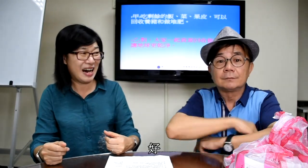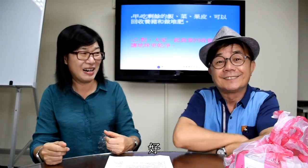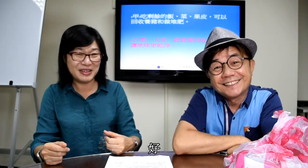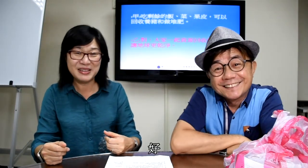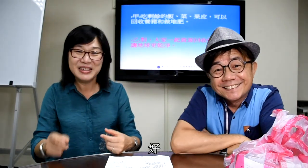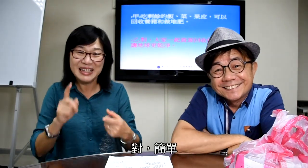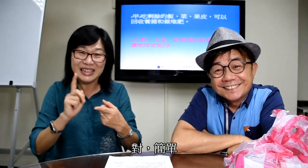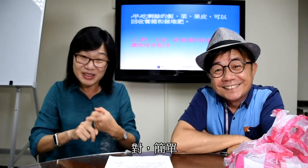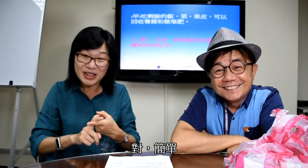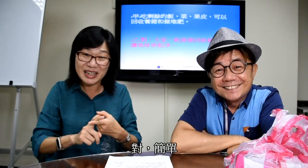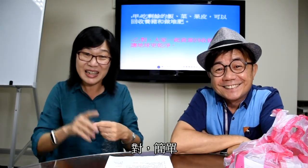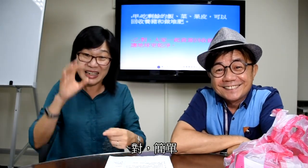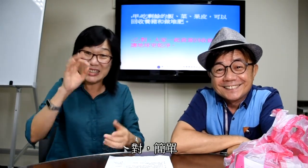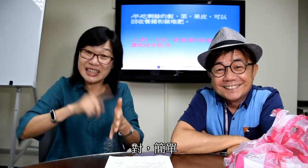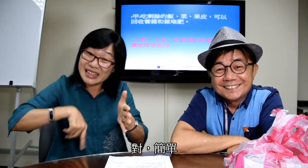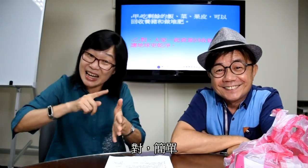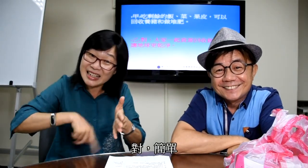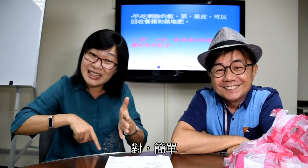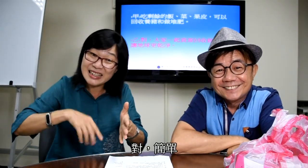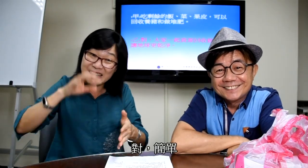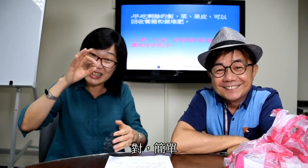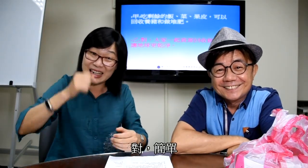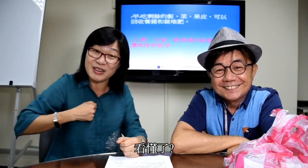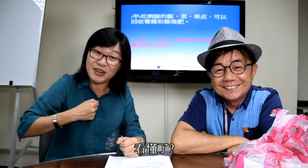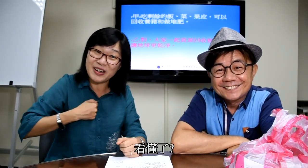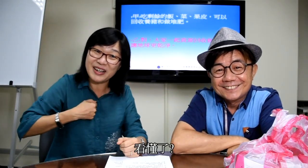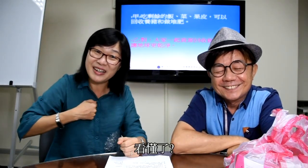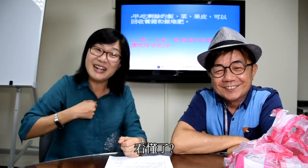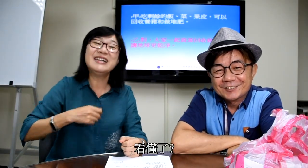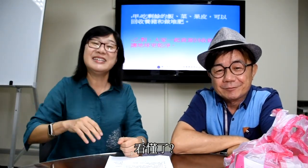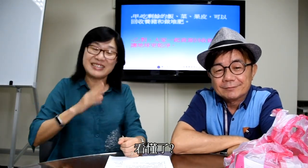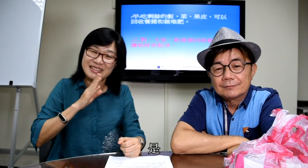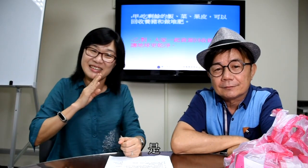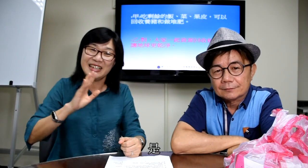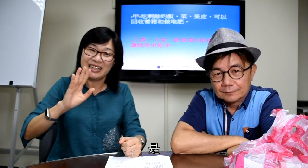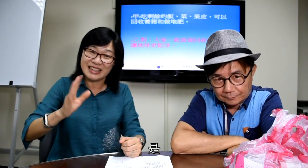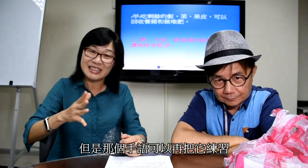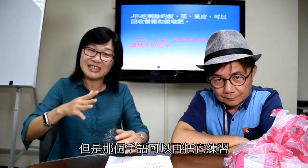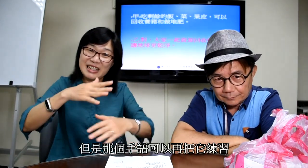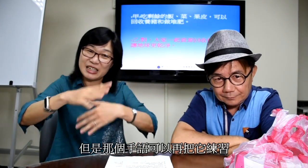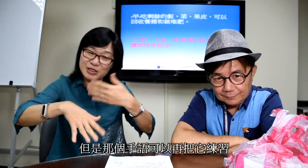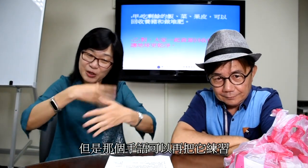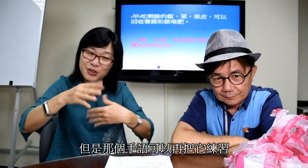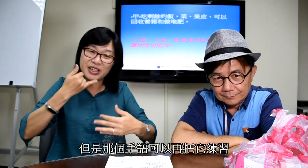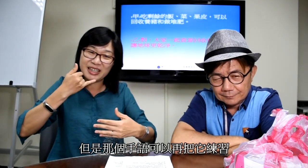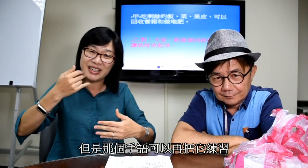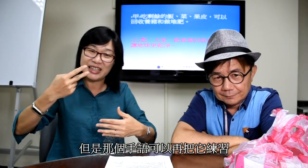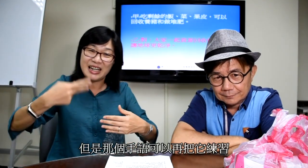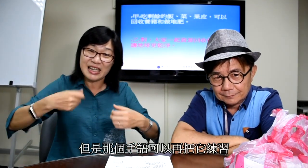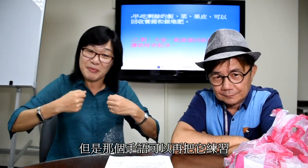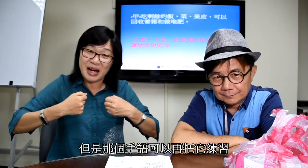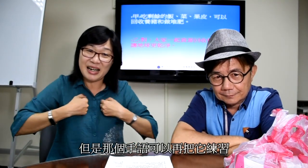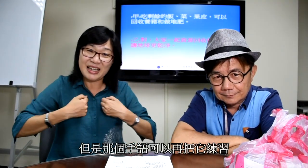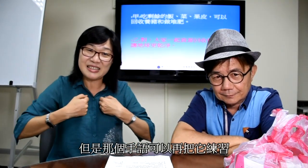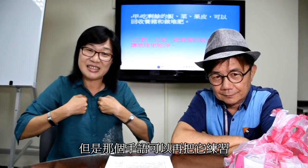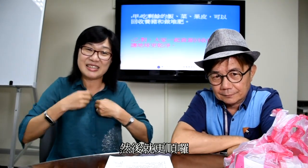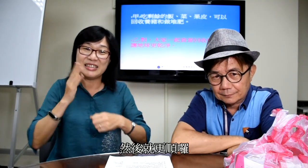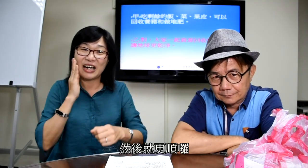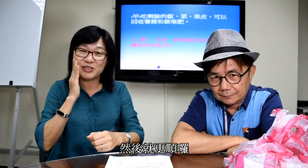好，对，简单看懂了，是，但是那个手语可以再把它练习，然后就